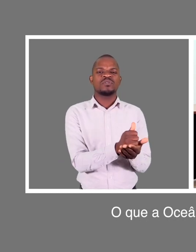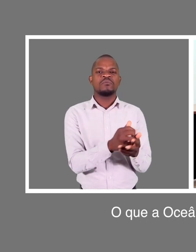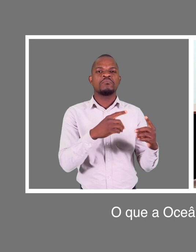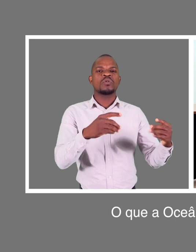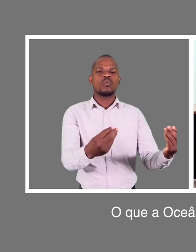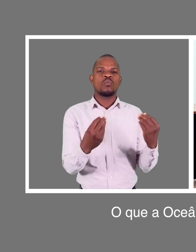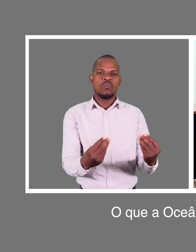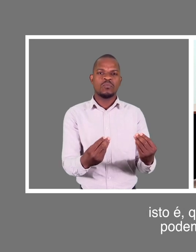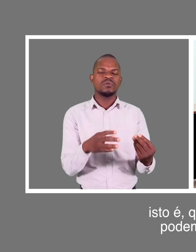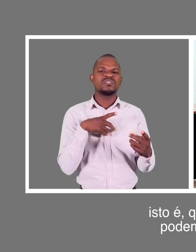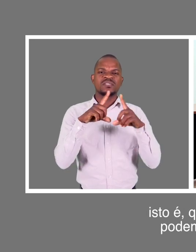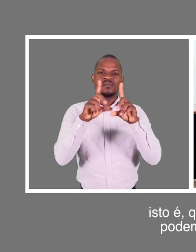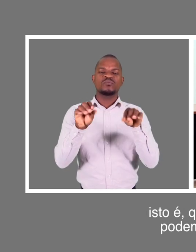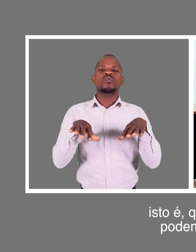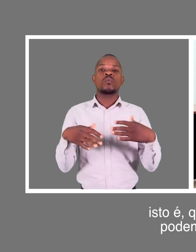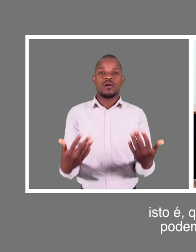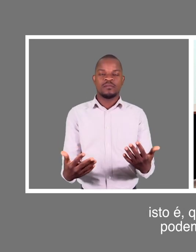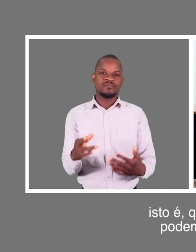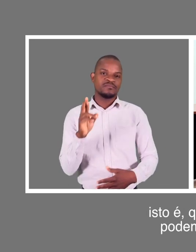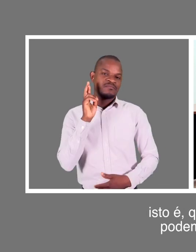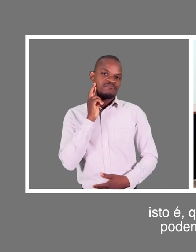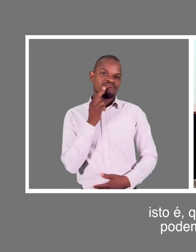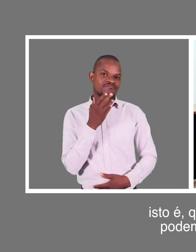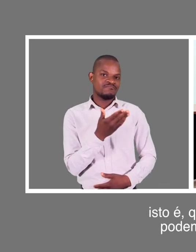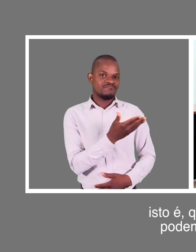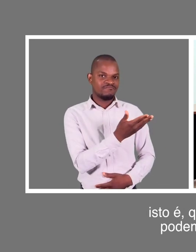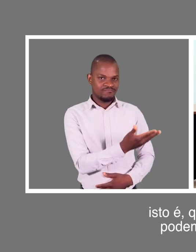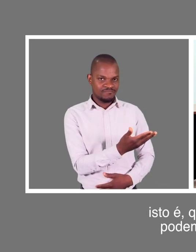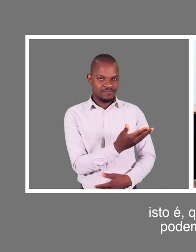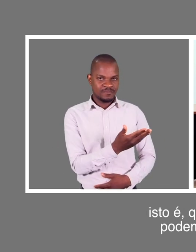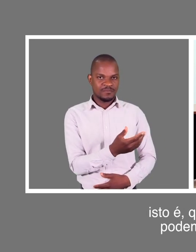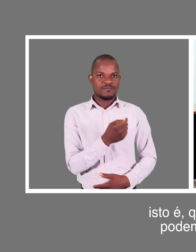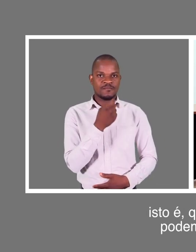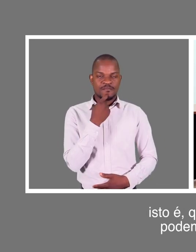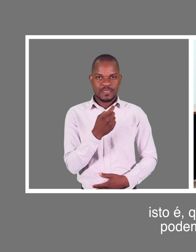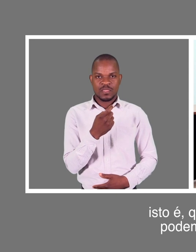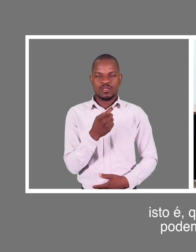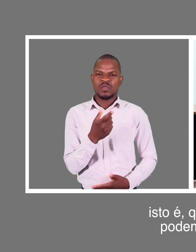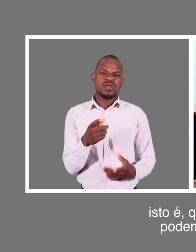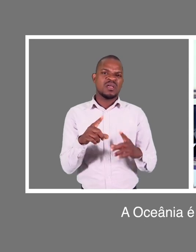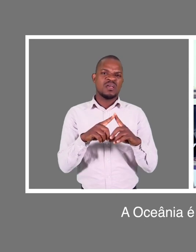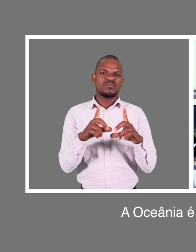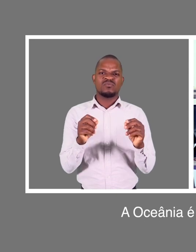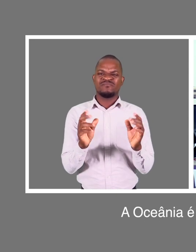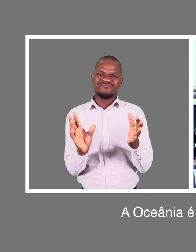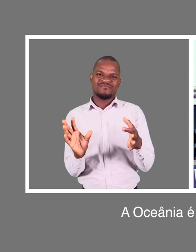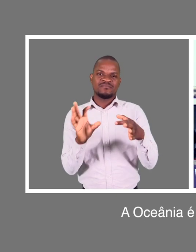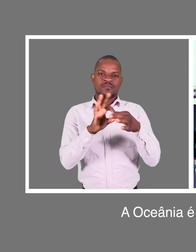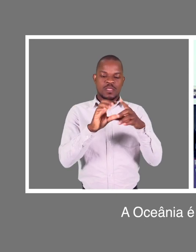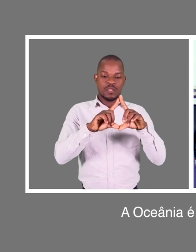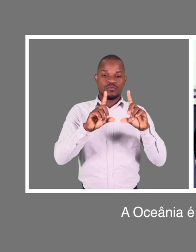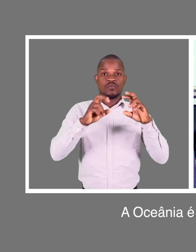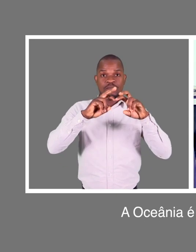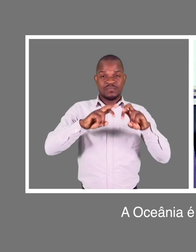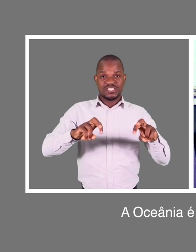pode trazer para o público? Isto é, quais são os serviços que podem estar lá disponíveis? A Oceânia